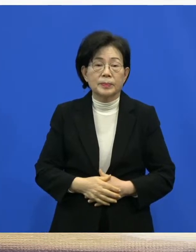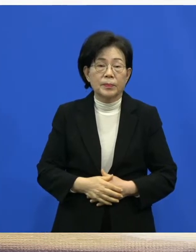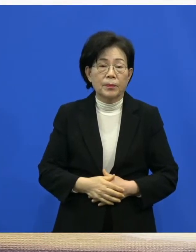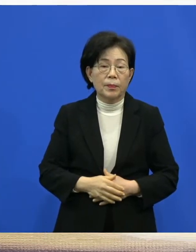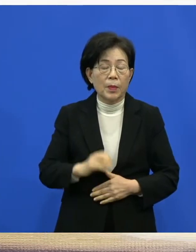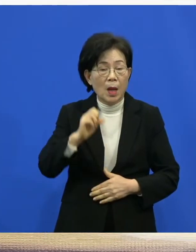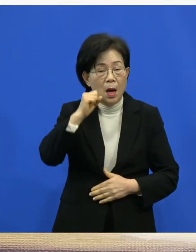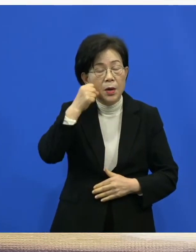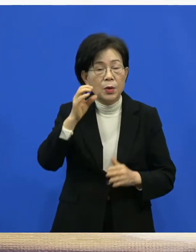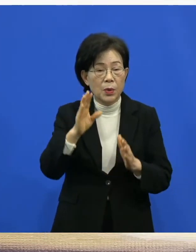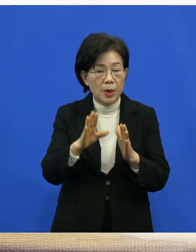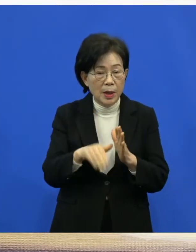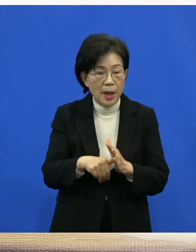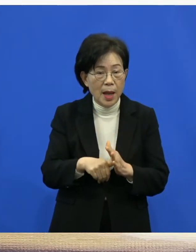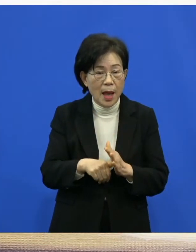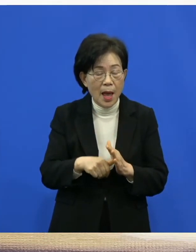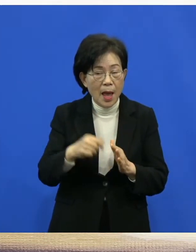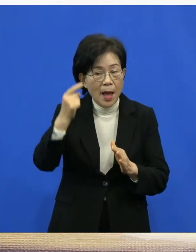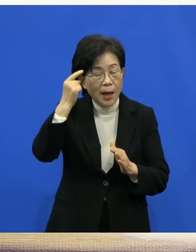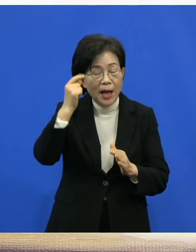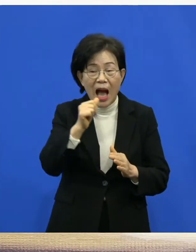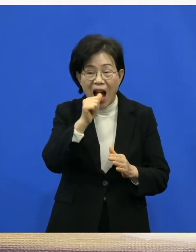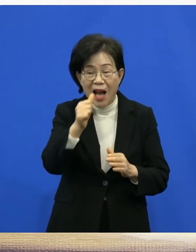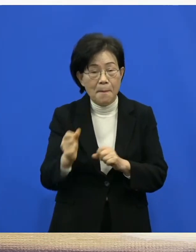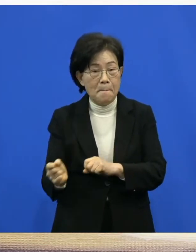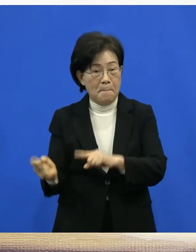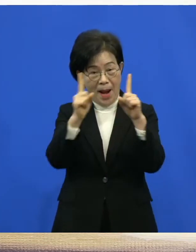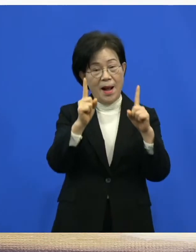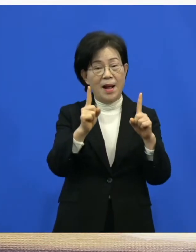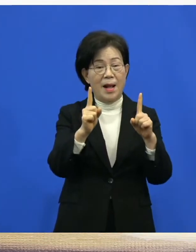그 어려웠던 시절에 철이 빨리 듭니다.